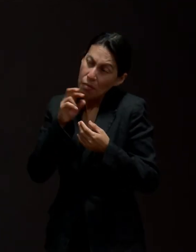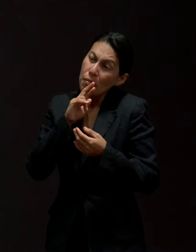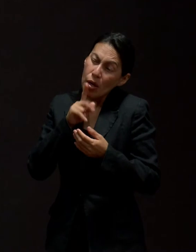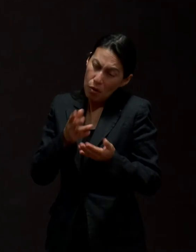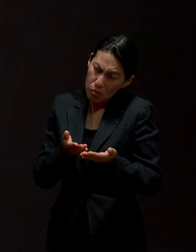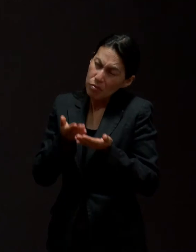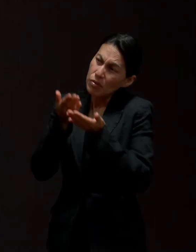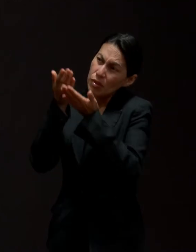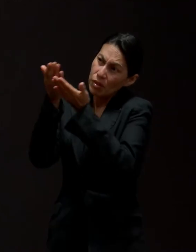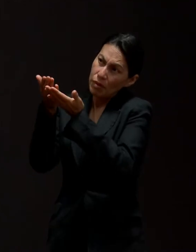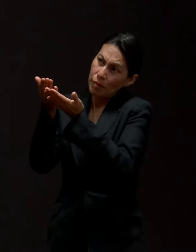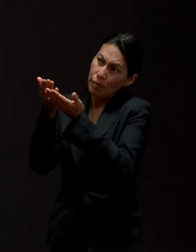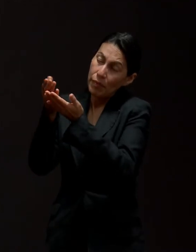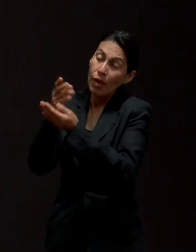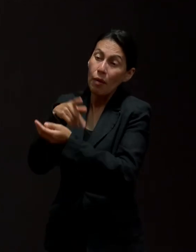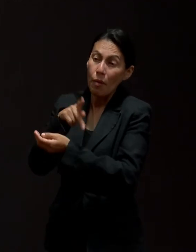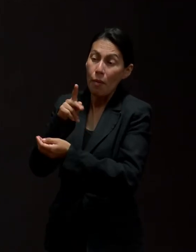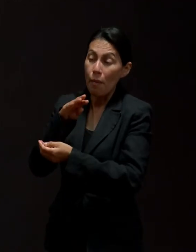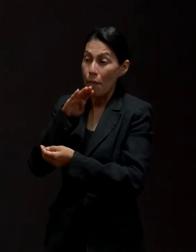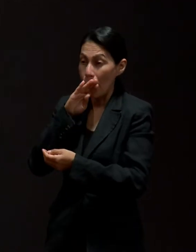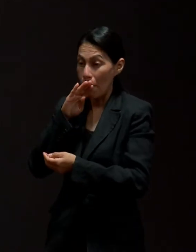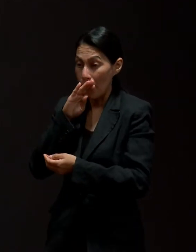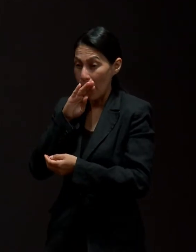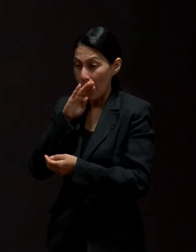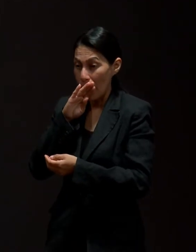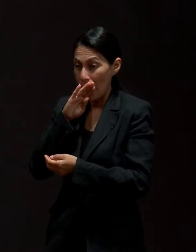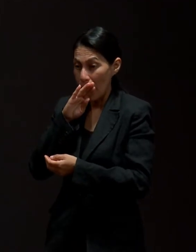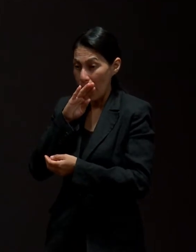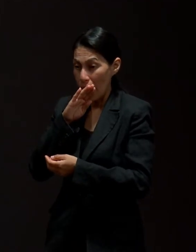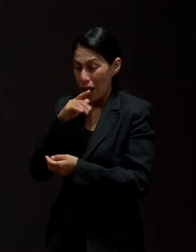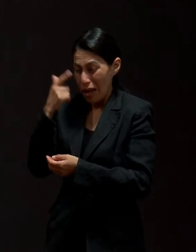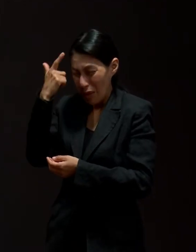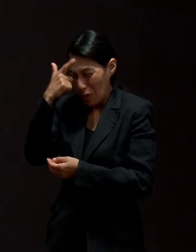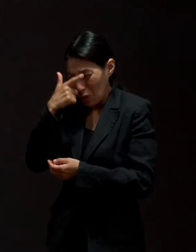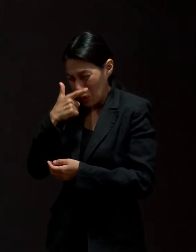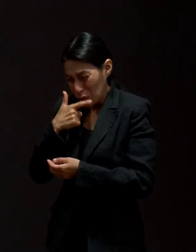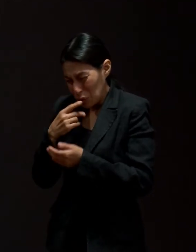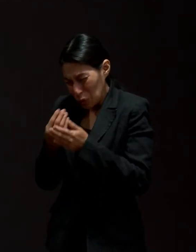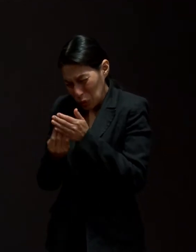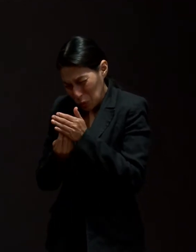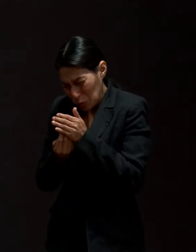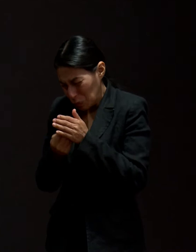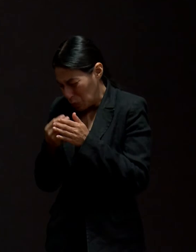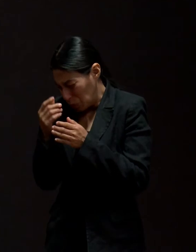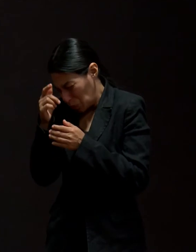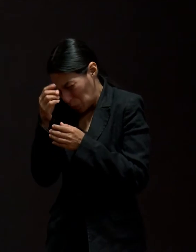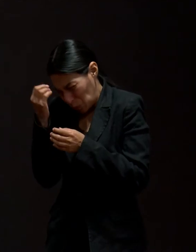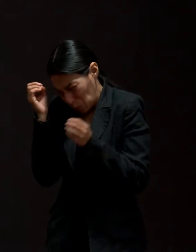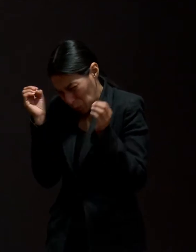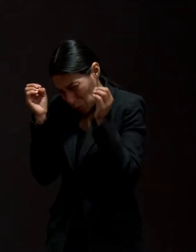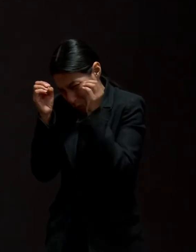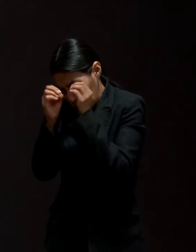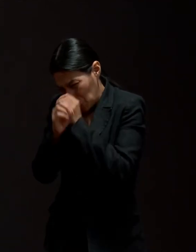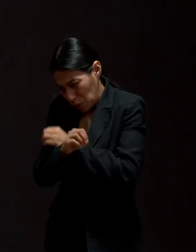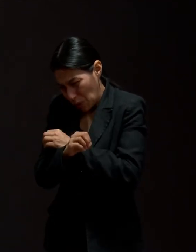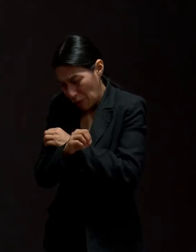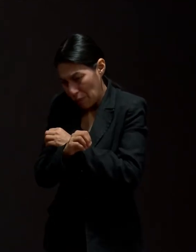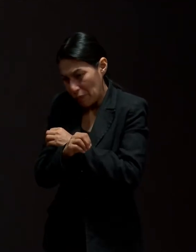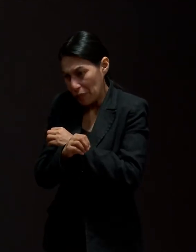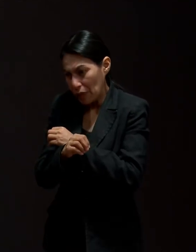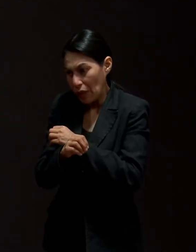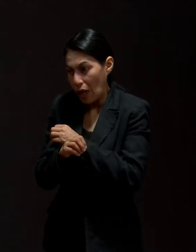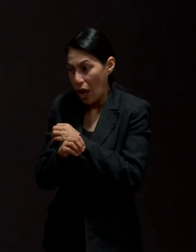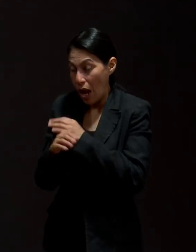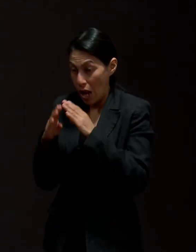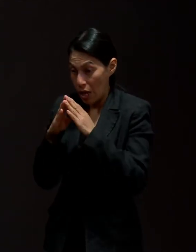Sin embargo, mi madre en oración, a medianoche, salió de la casa